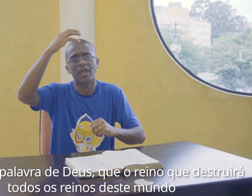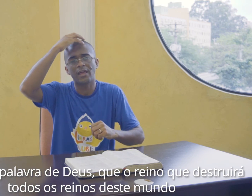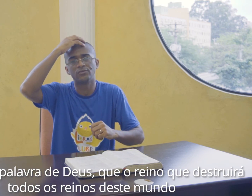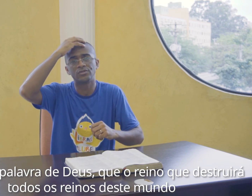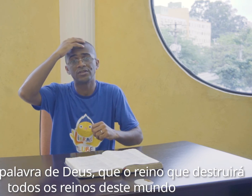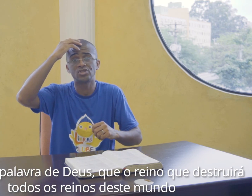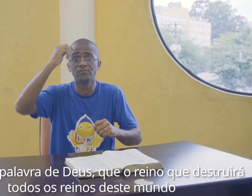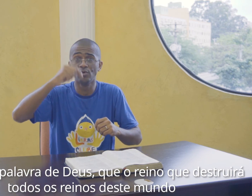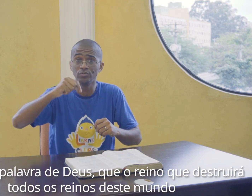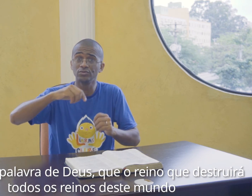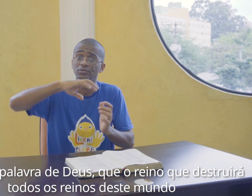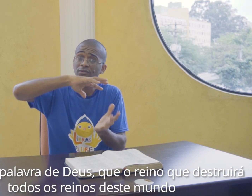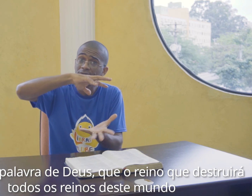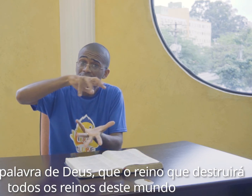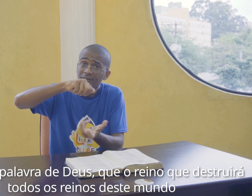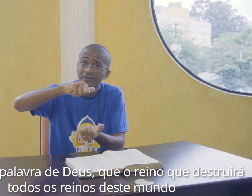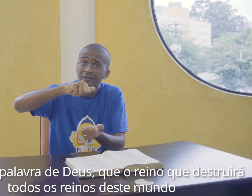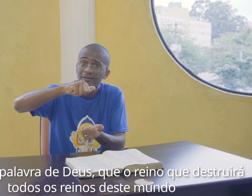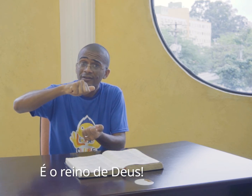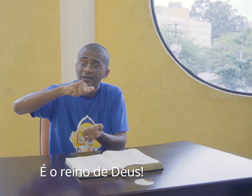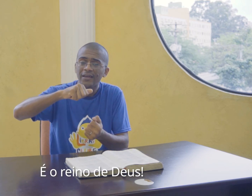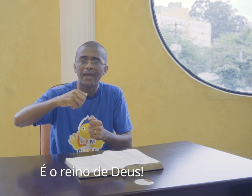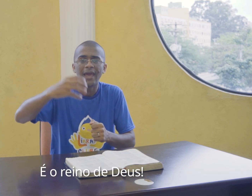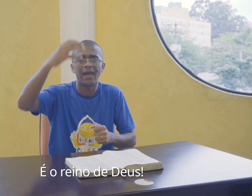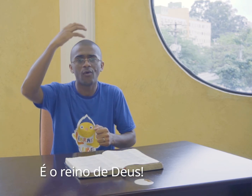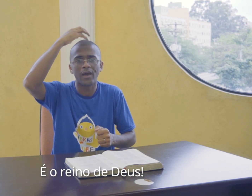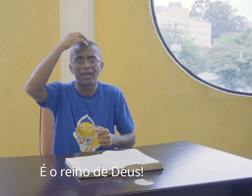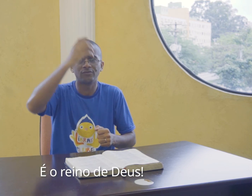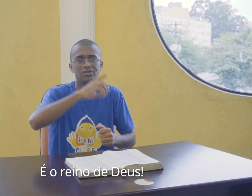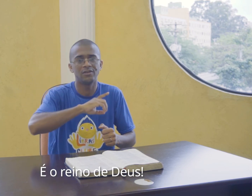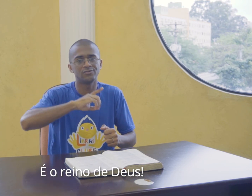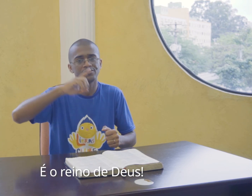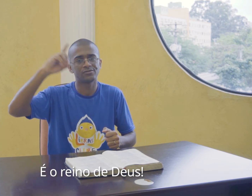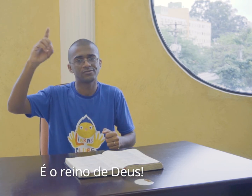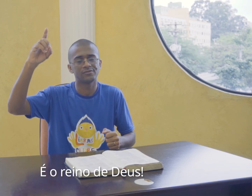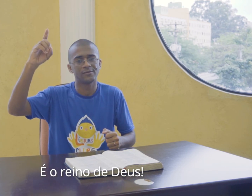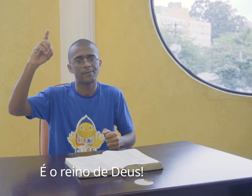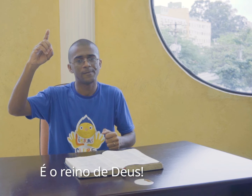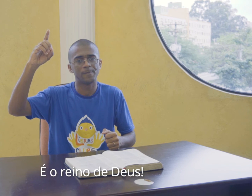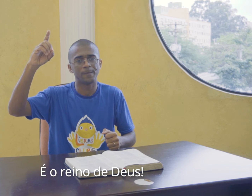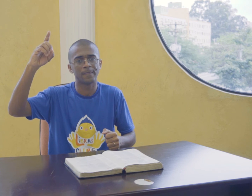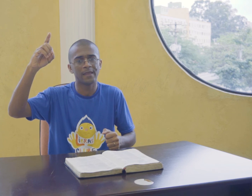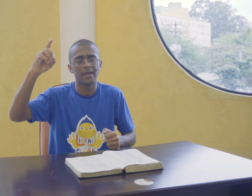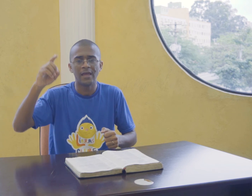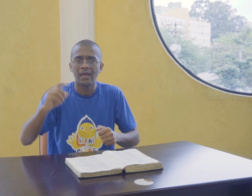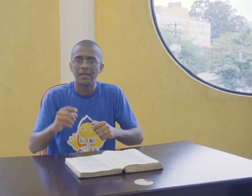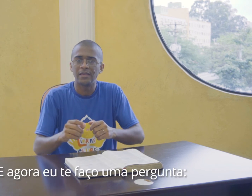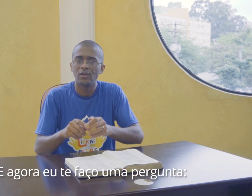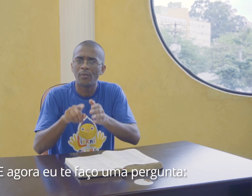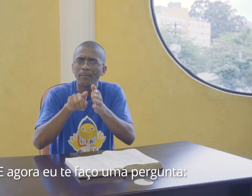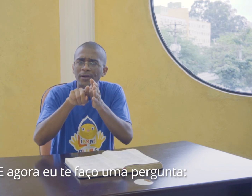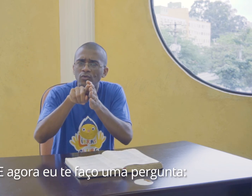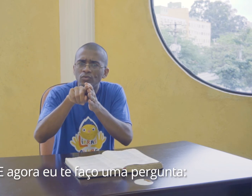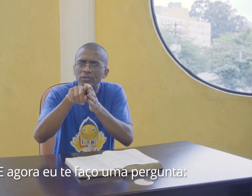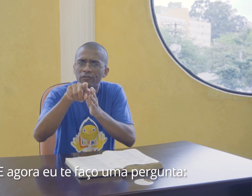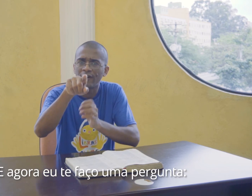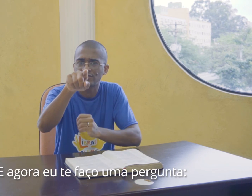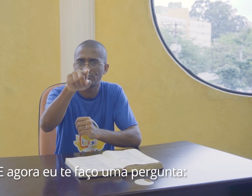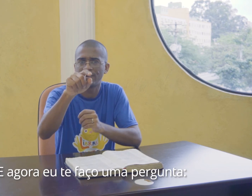reinos deste mundo é o reino de Deus. E uma pergunta eu faço para